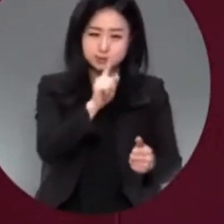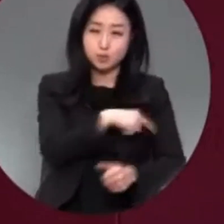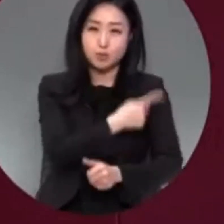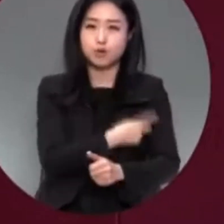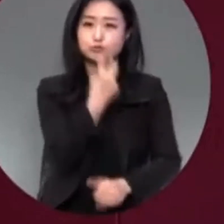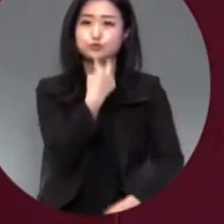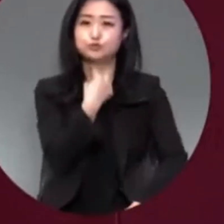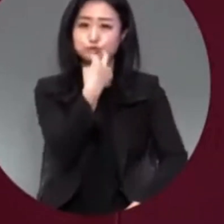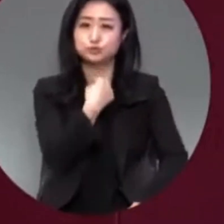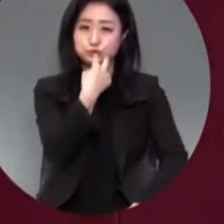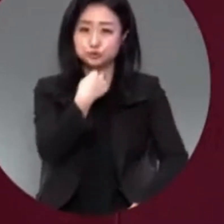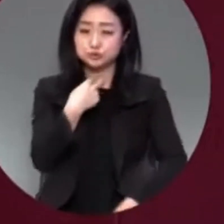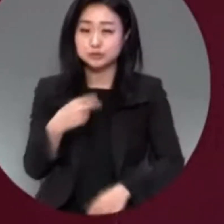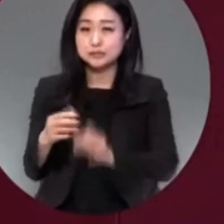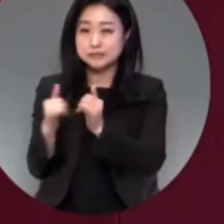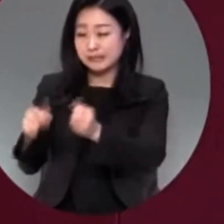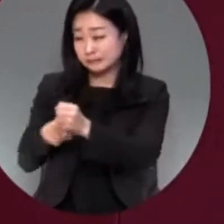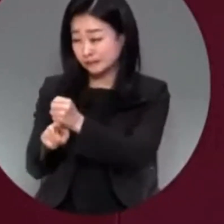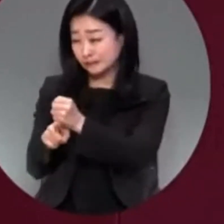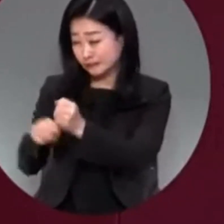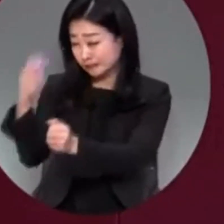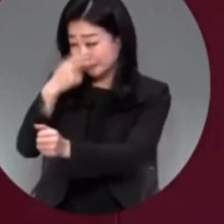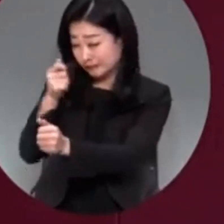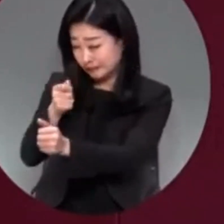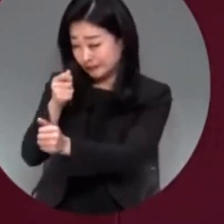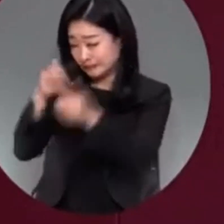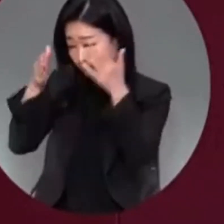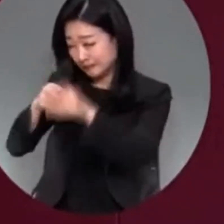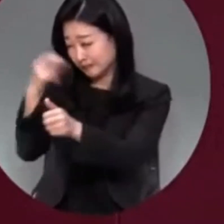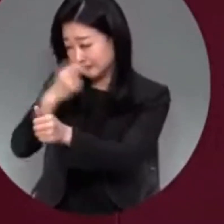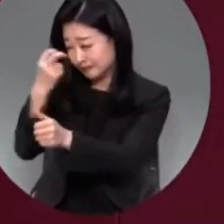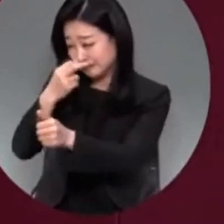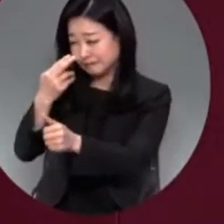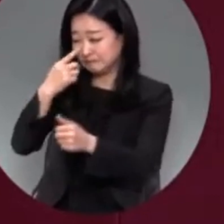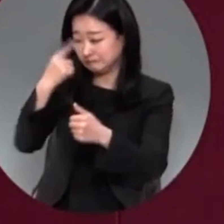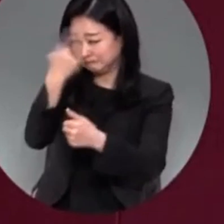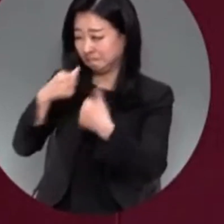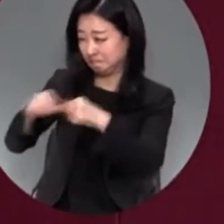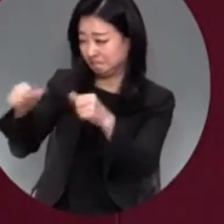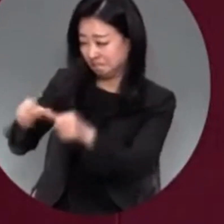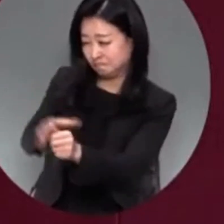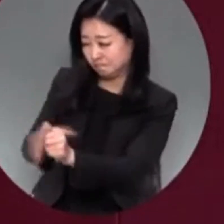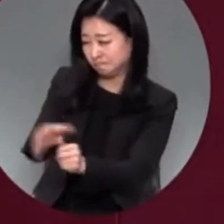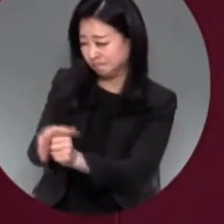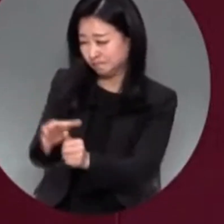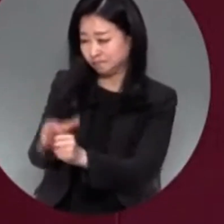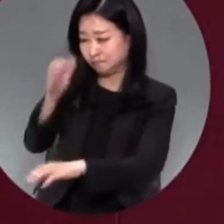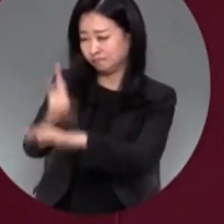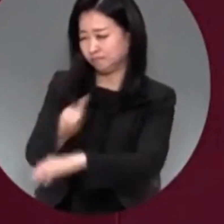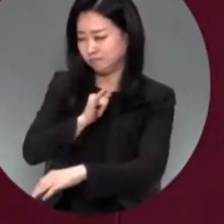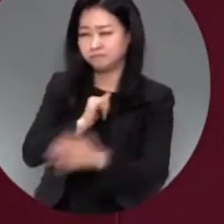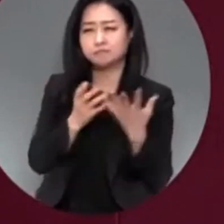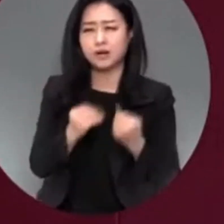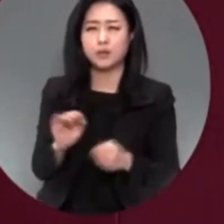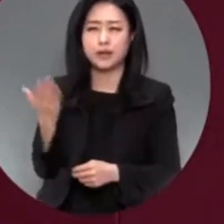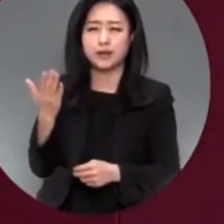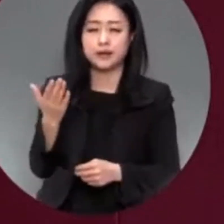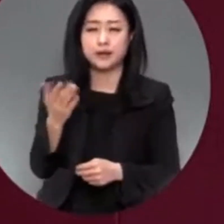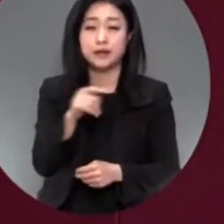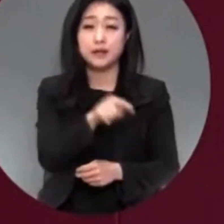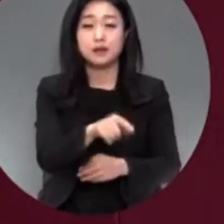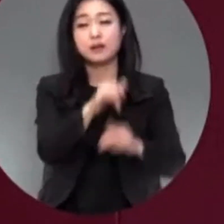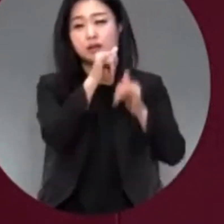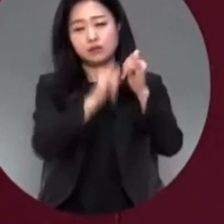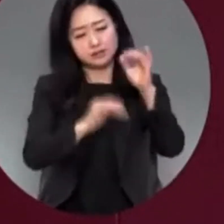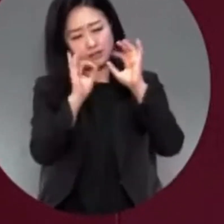채 먼지털이식 수사, 별건 수사, 표적 수사, 망신주기식 수사로 희생자를 끊임없이 양산해왔습니다. 이런 오욕의